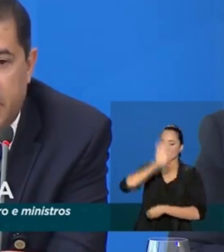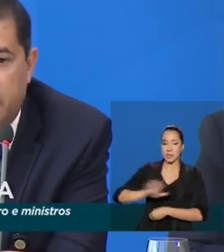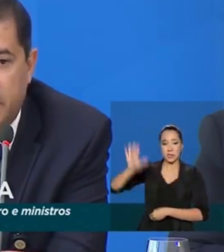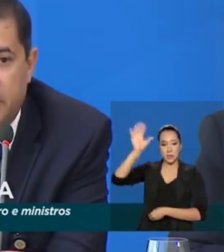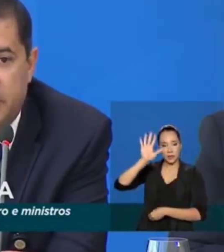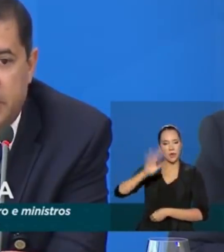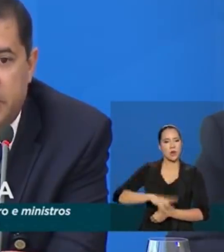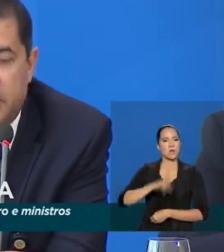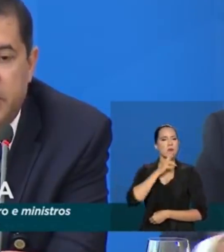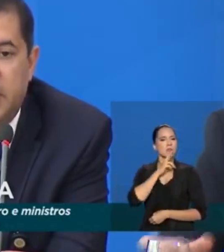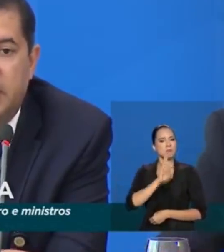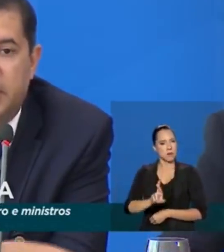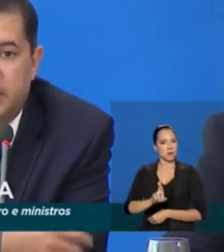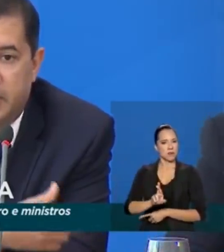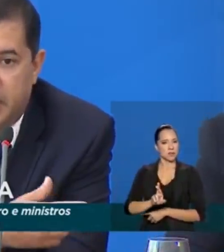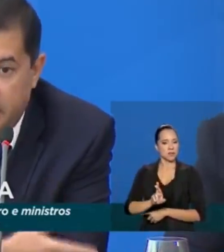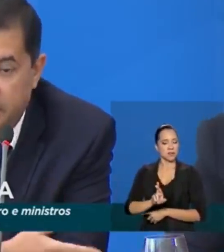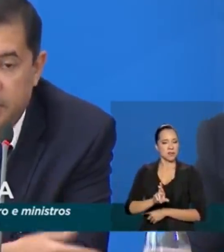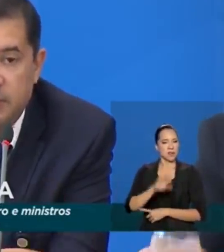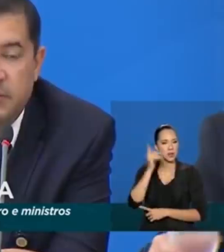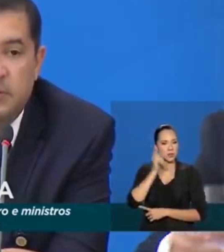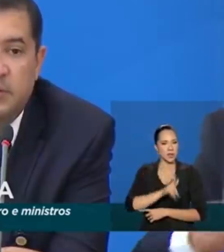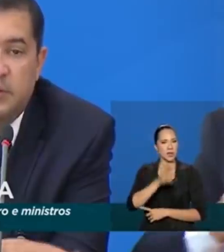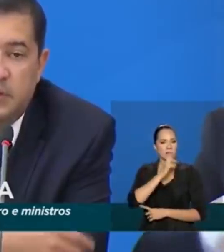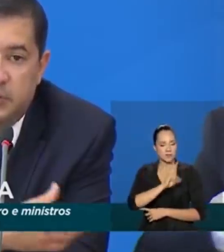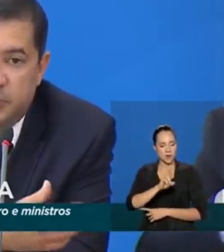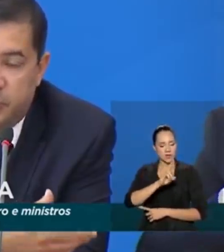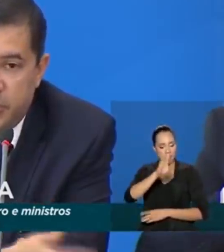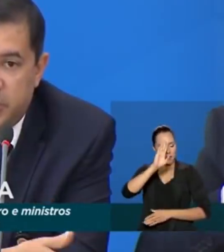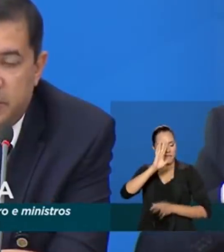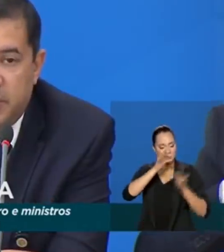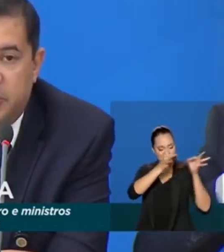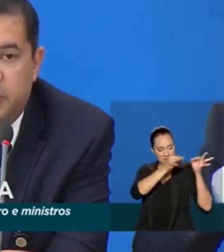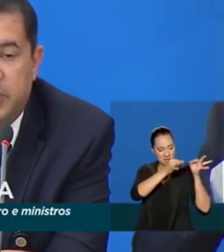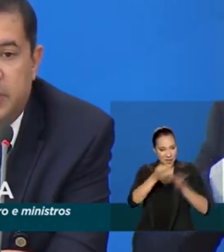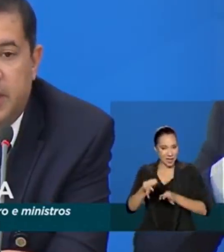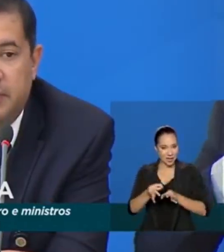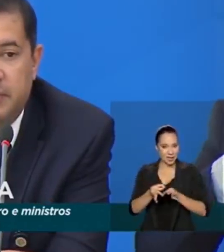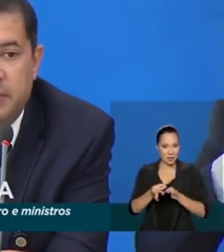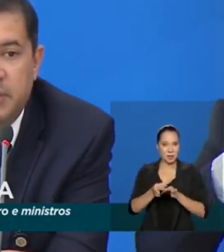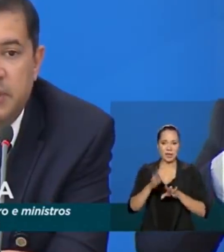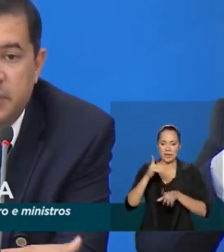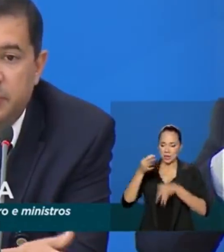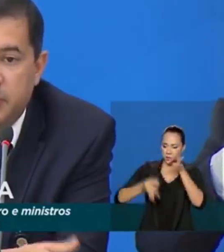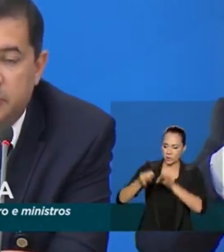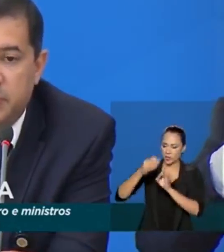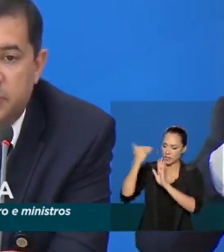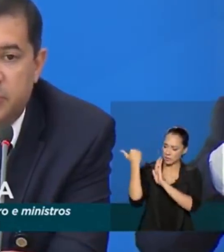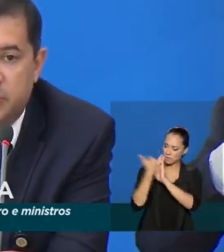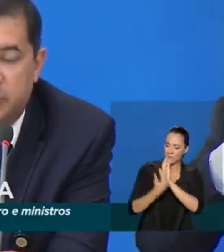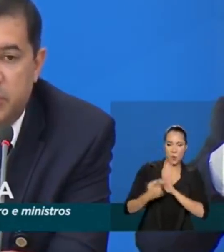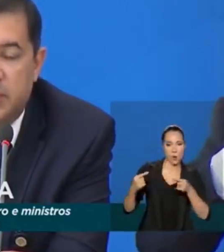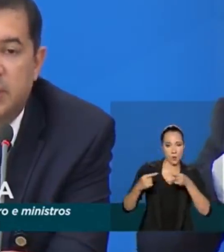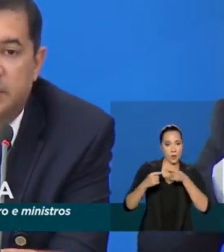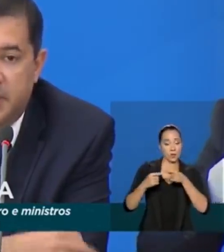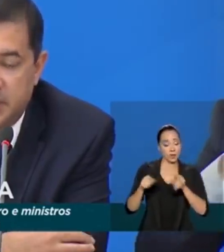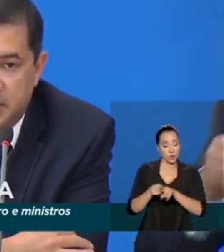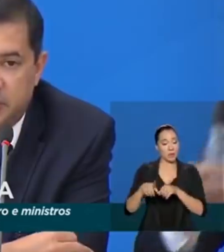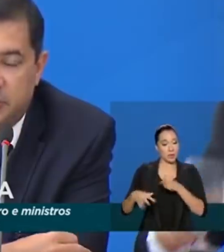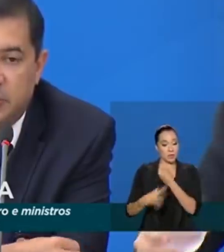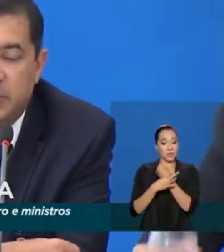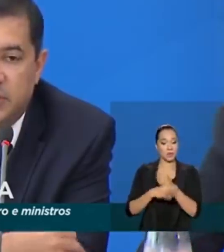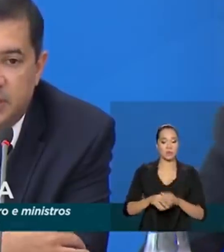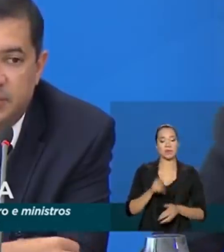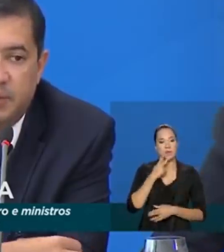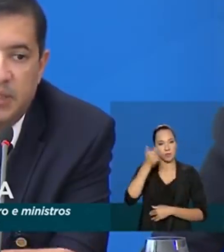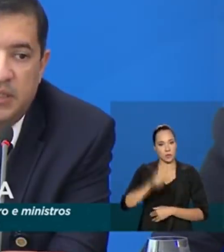que realmente seja crível, juridicamente sustentável e, por isso mesmo, segura. Mas,